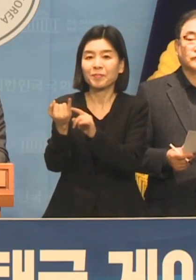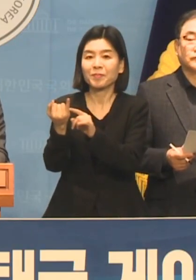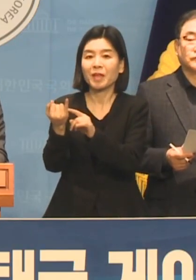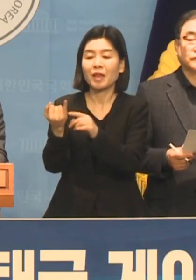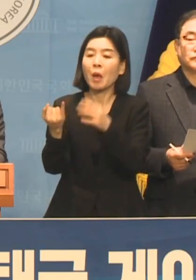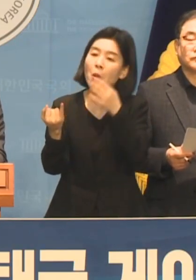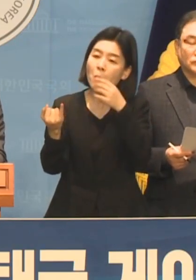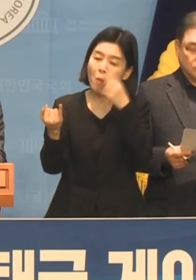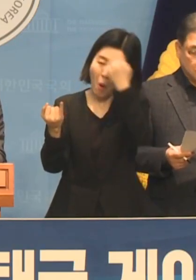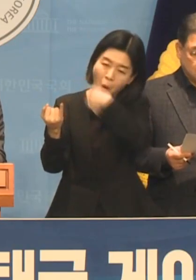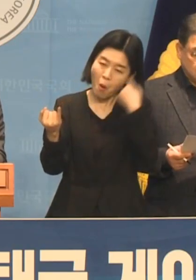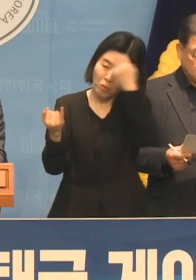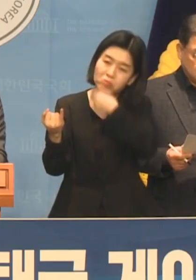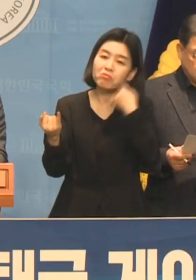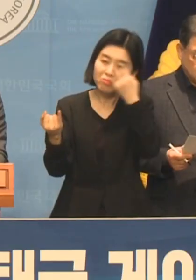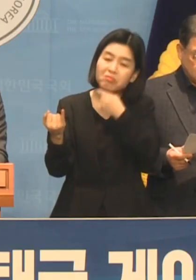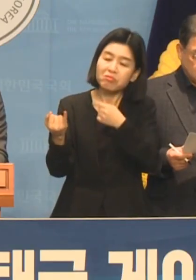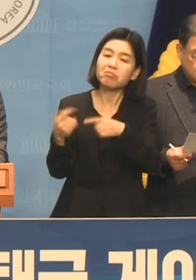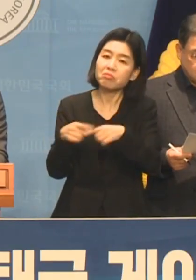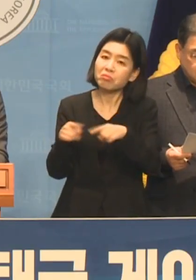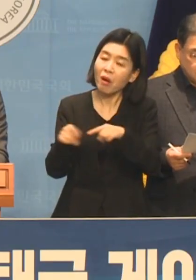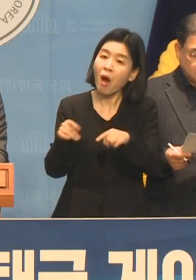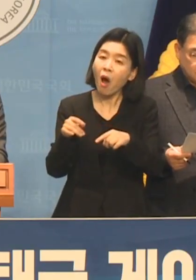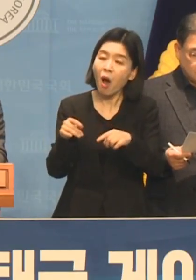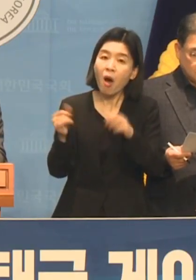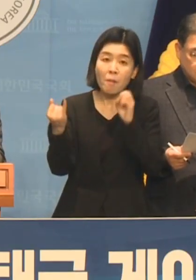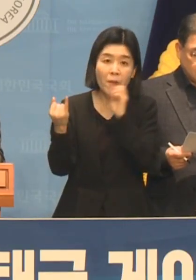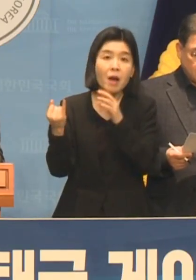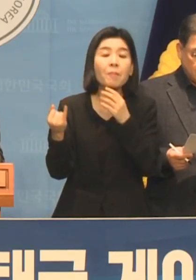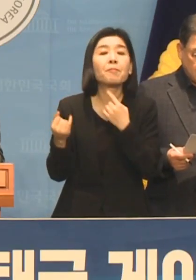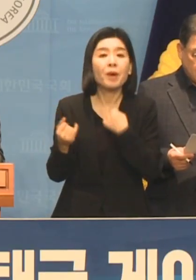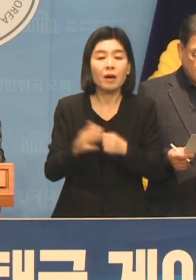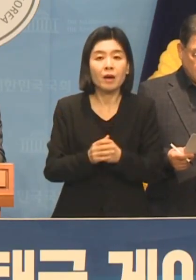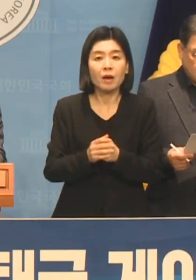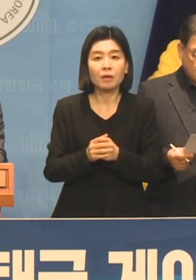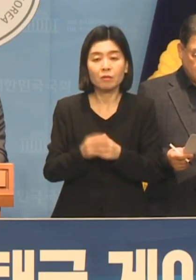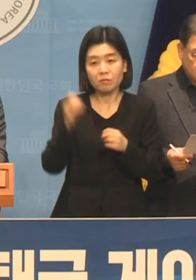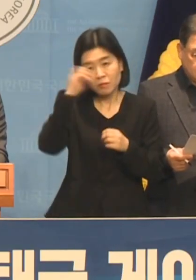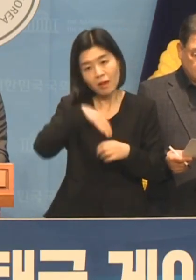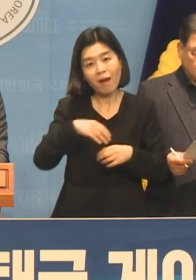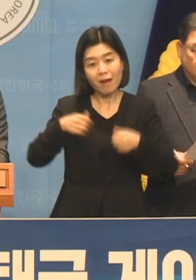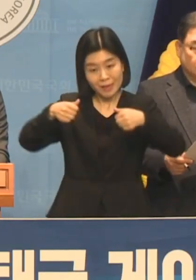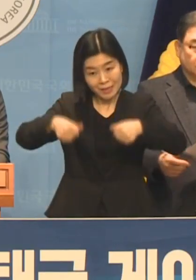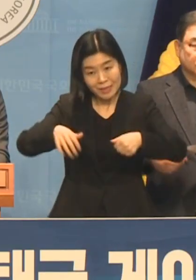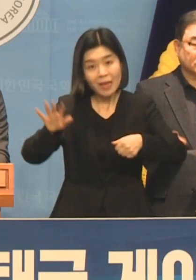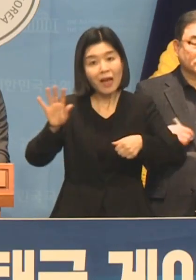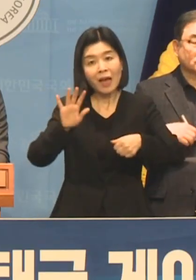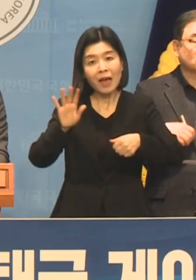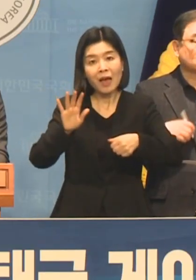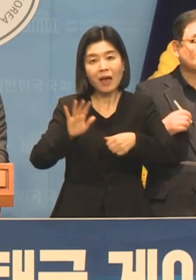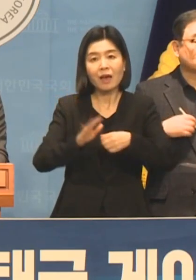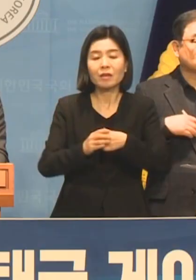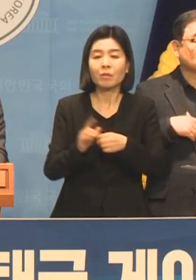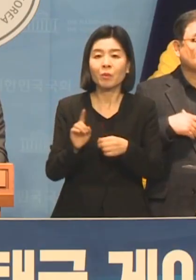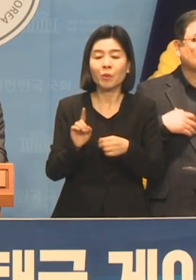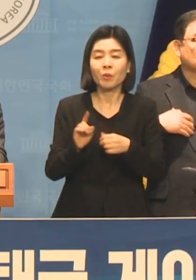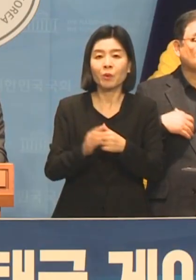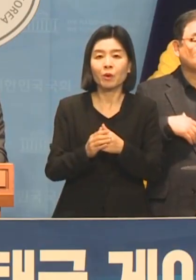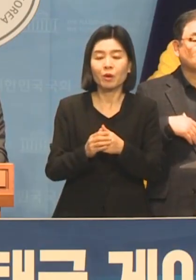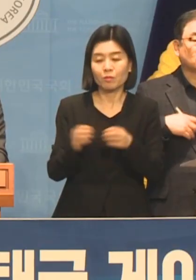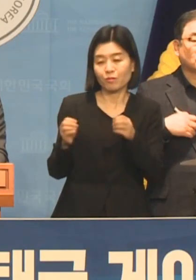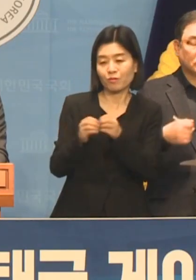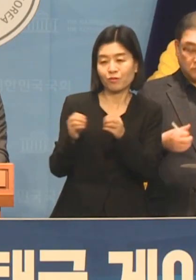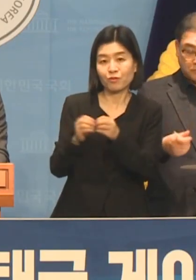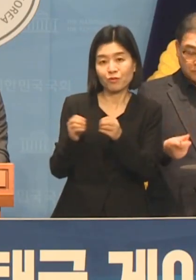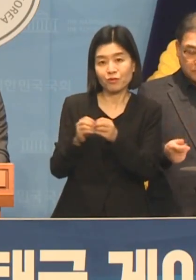것으로 드러났습니다. 어디 그뿐입니까? 단순한 인사 차원의 의례적 교류로 치부할 수 없는